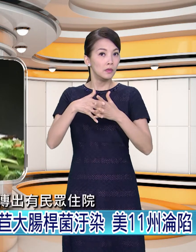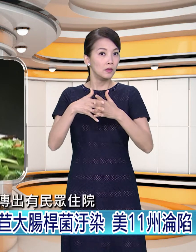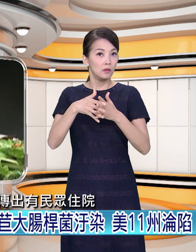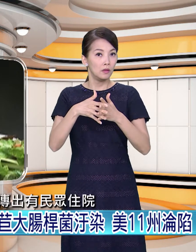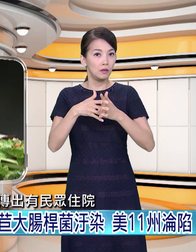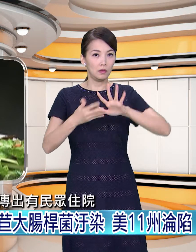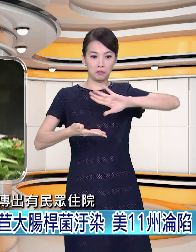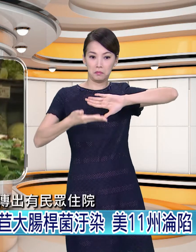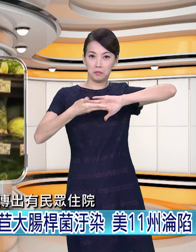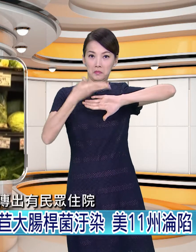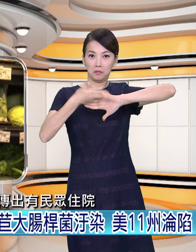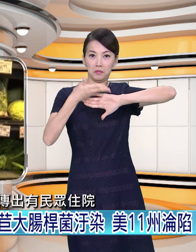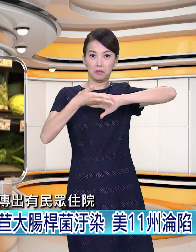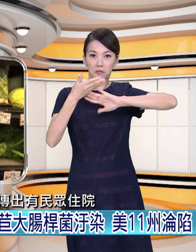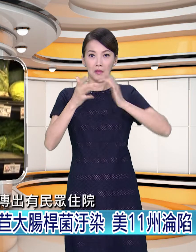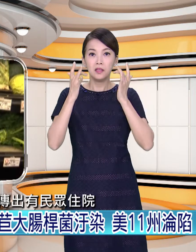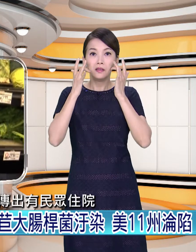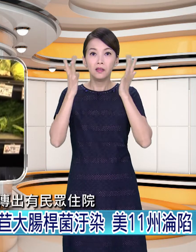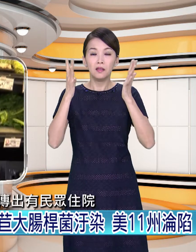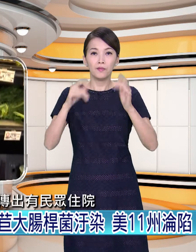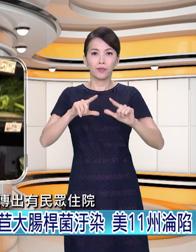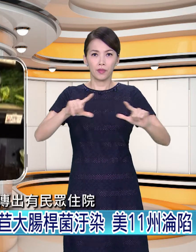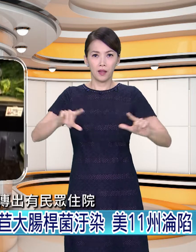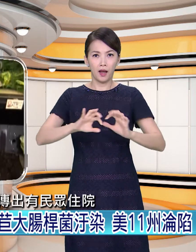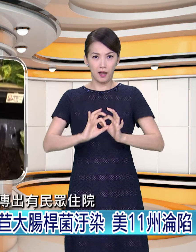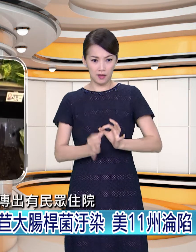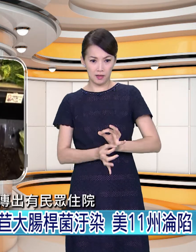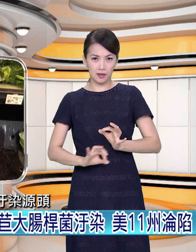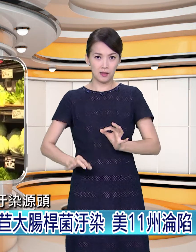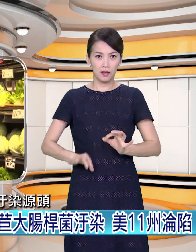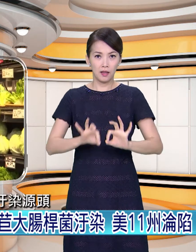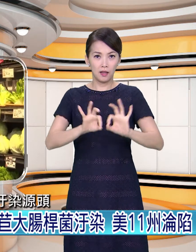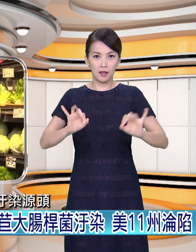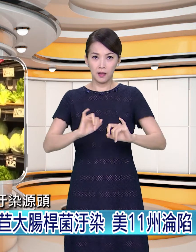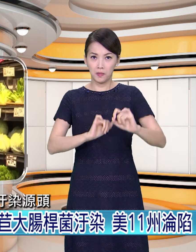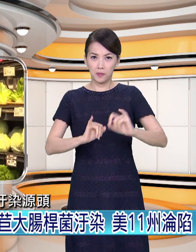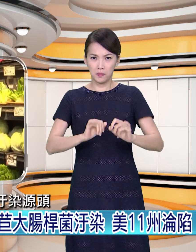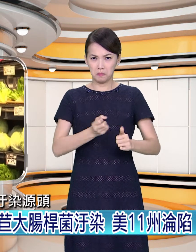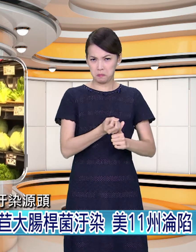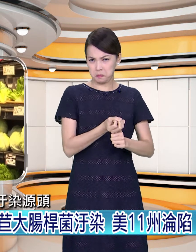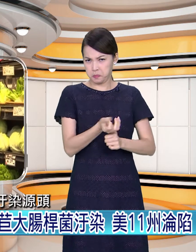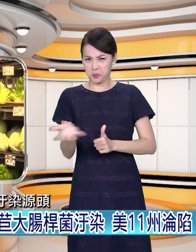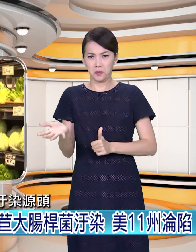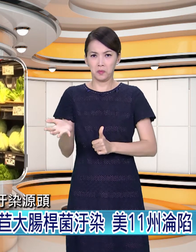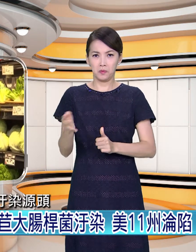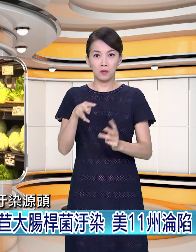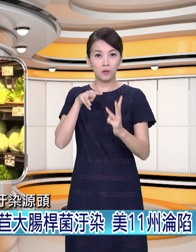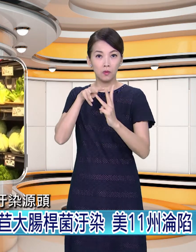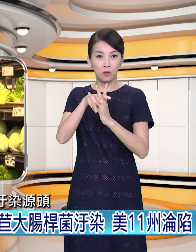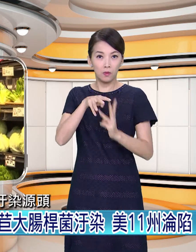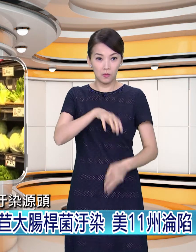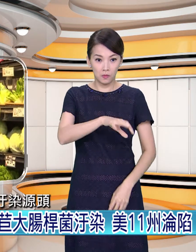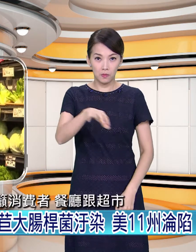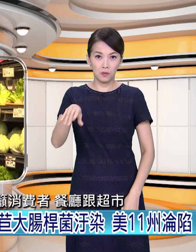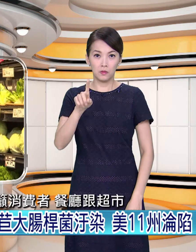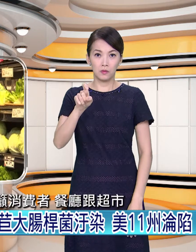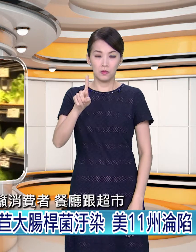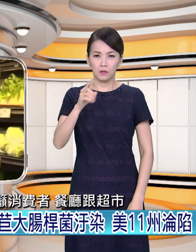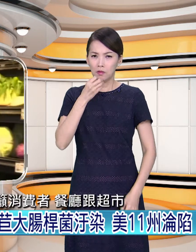国有11个州都传出有民众住院，目前还无法找出污染源头。美国卫